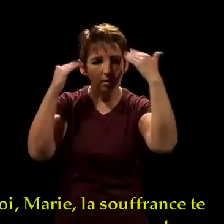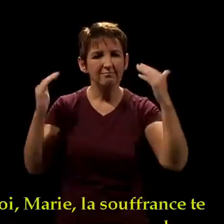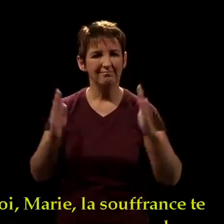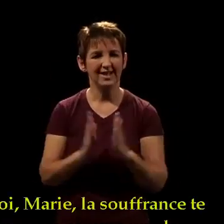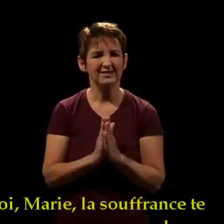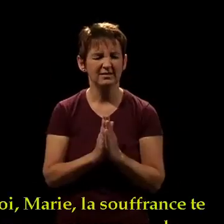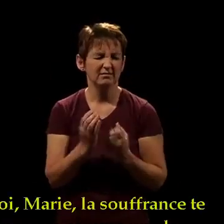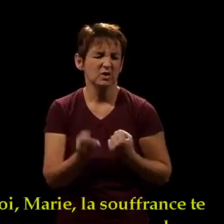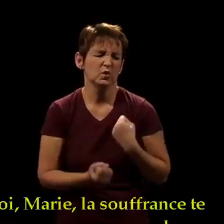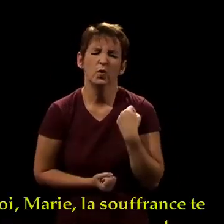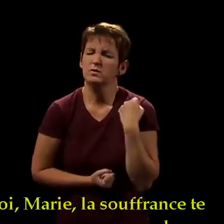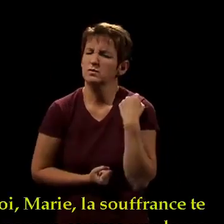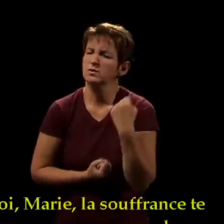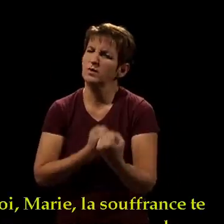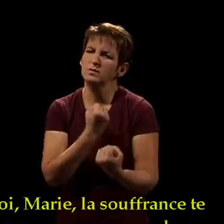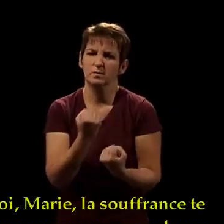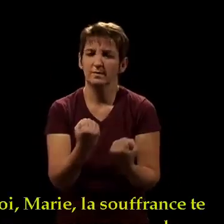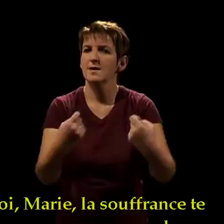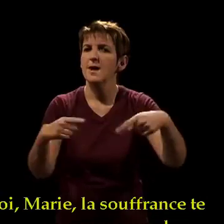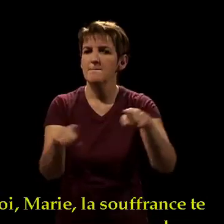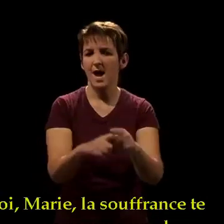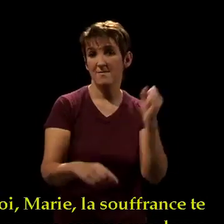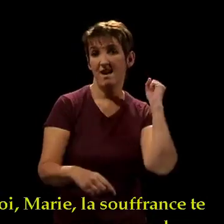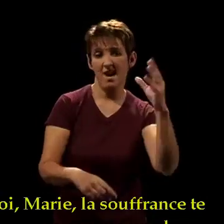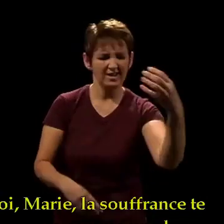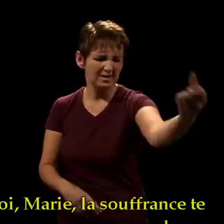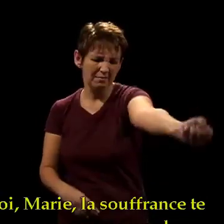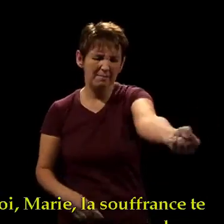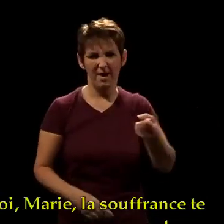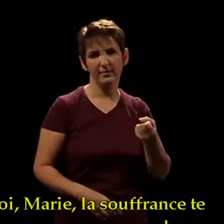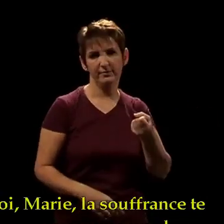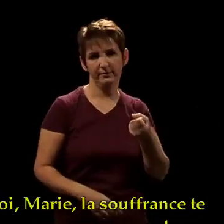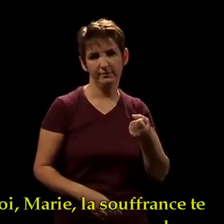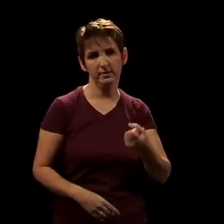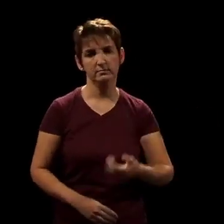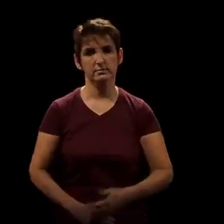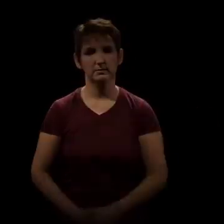Et toi, Marie, la souffrance te transpercera comme une lance.